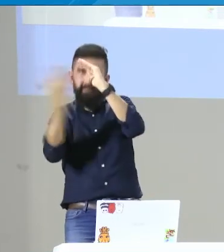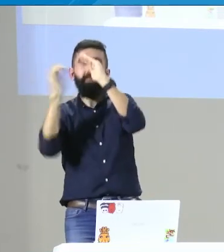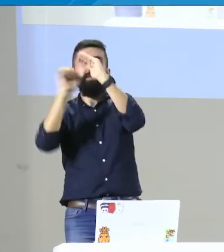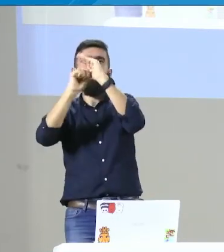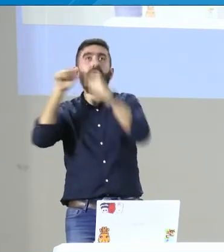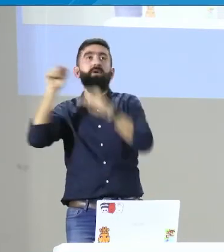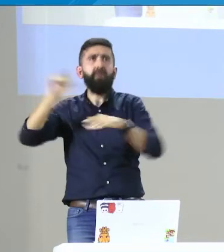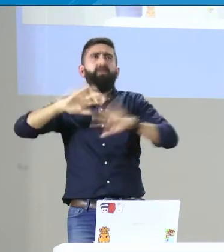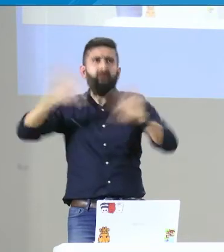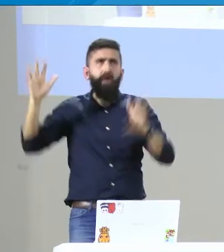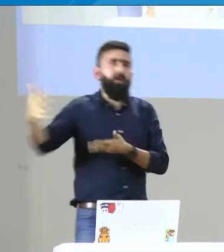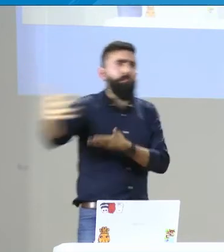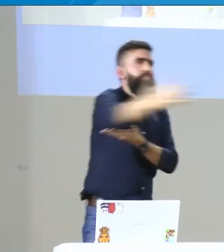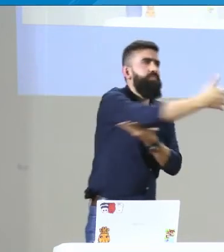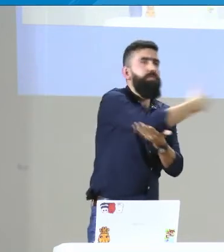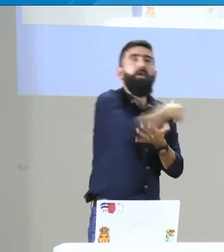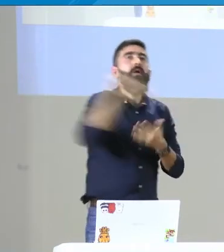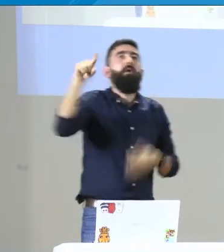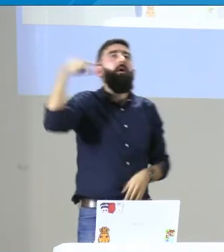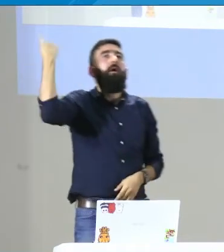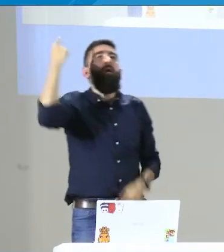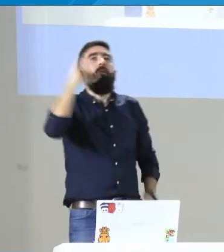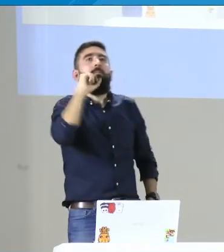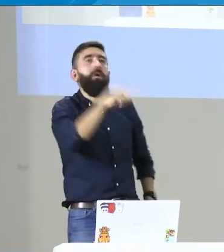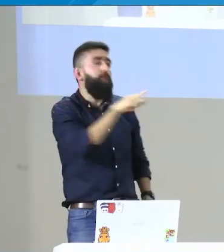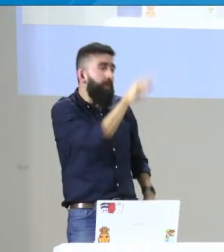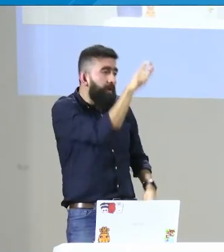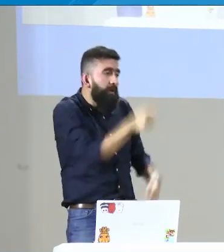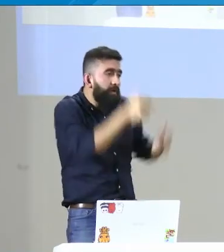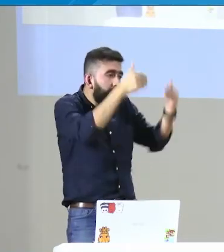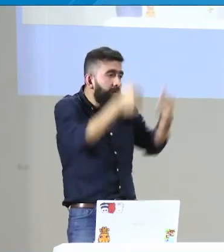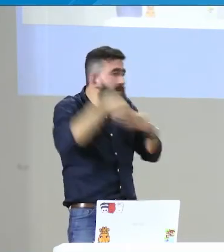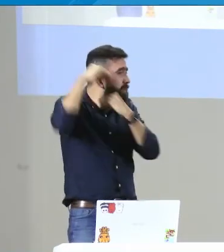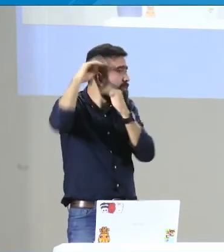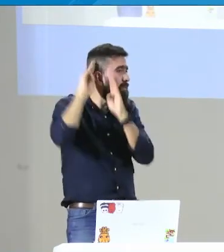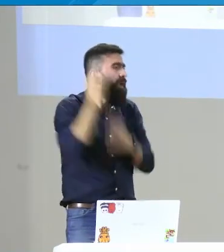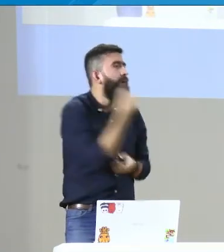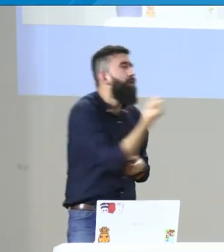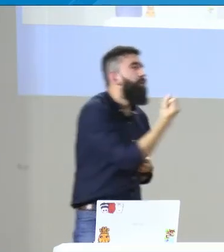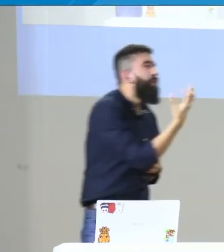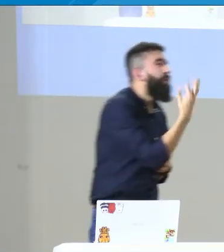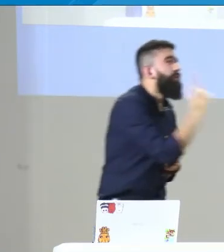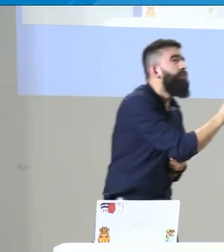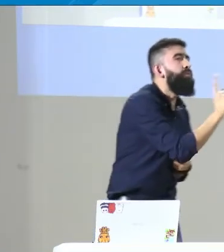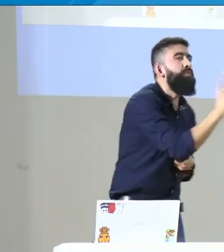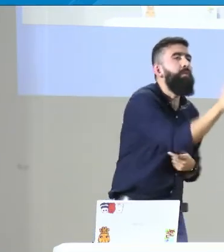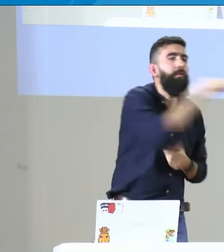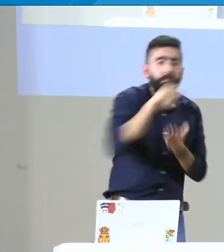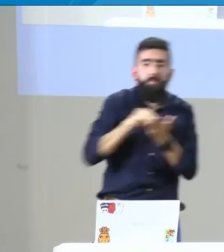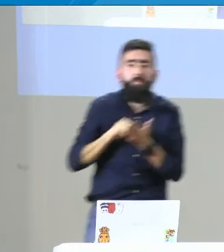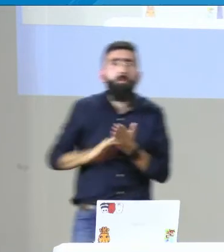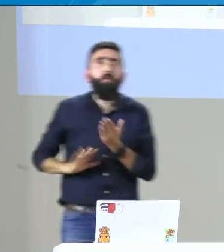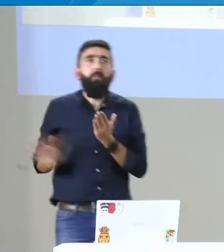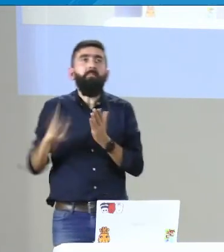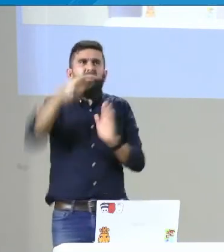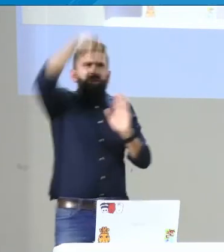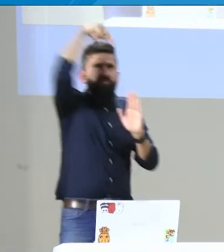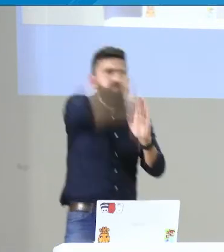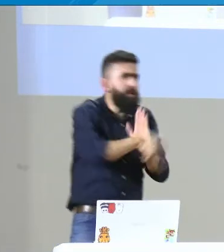Entonces, desde el censo que se realizó hace unos años, ya se recopiló esta información. Pero yo solo, en ese censo solamente se preguntaba, Ah,